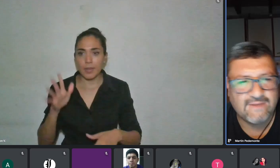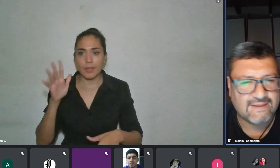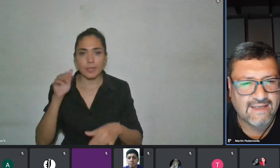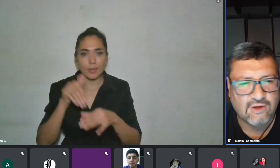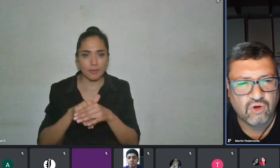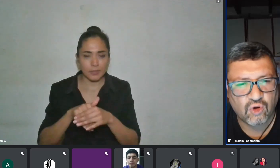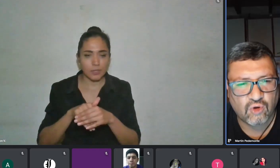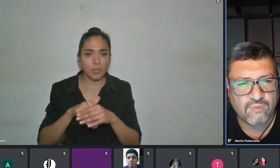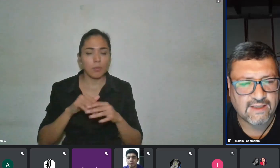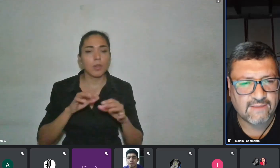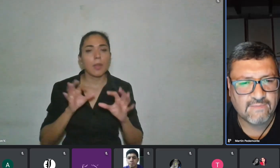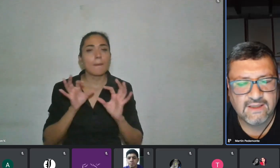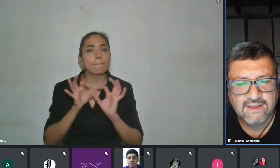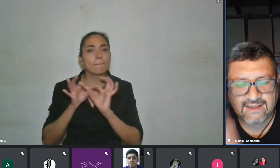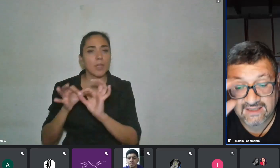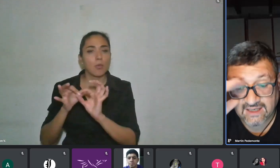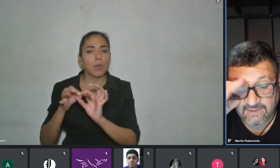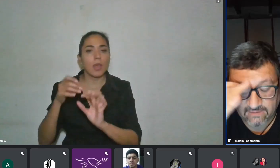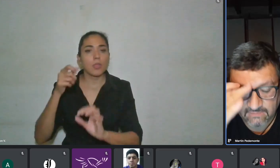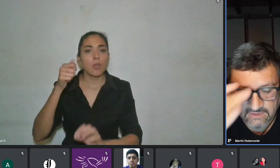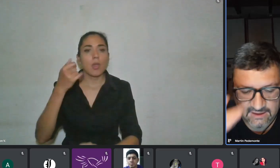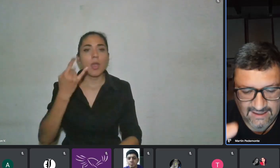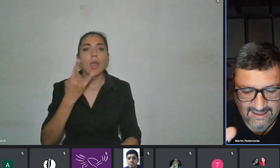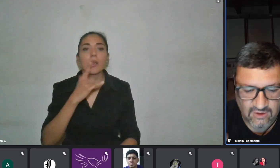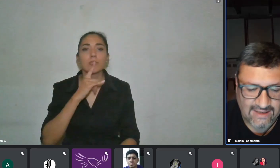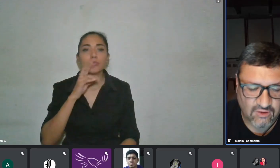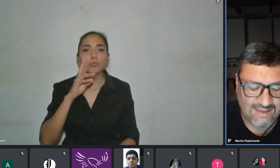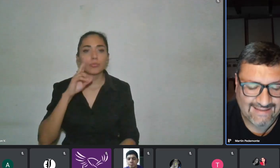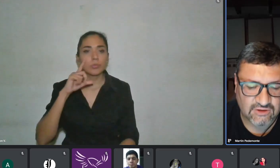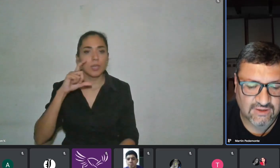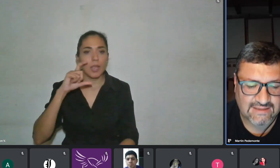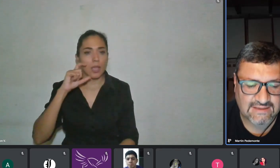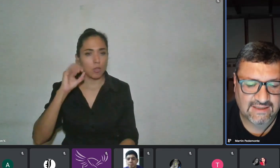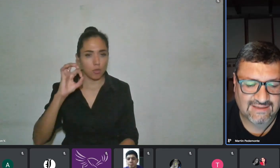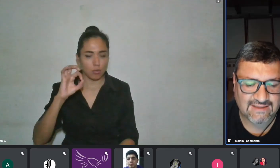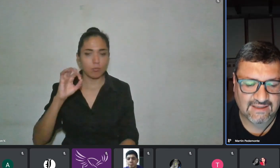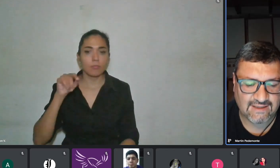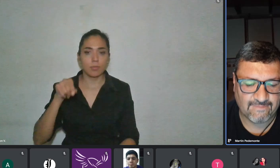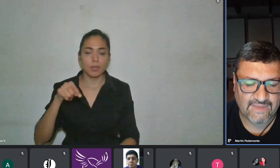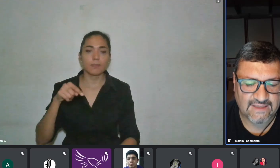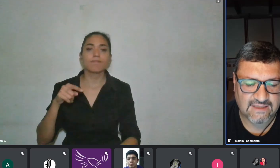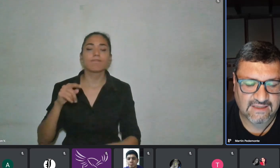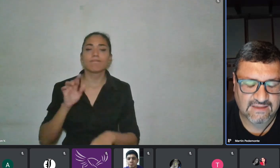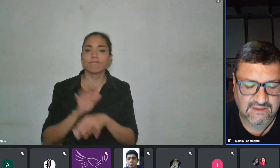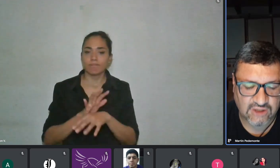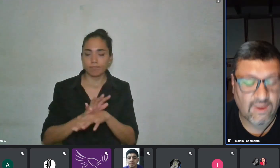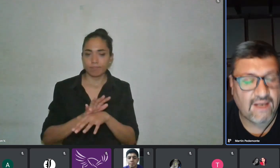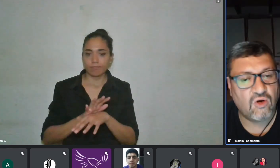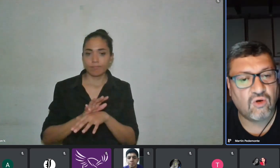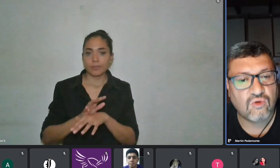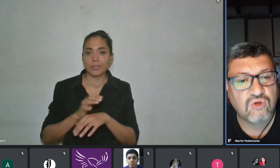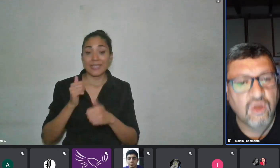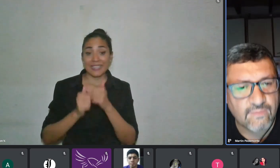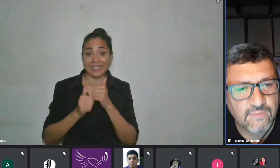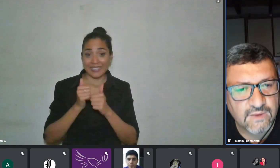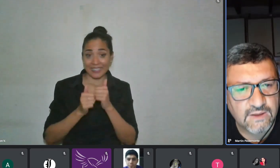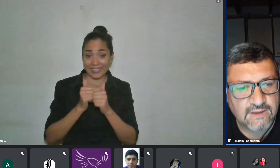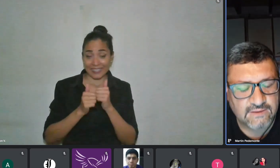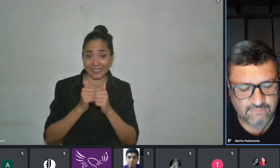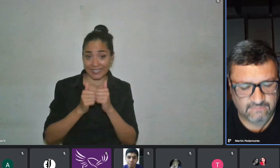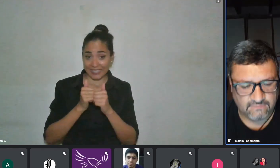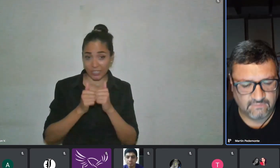la libertad económica. ¿Qué tiene que ver? A lo largo de la historia se llegó a la